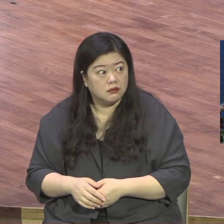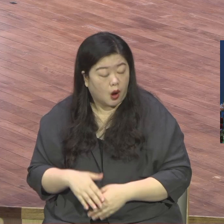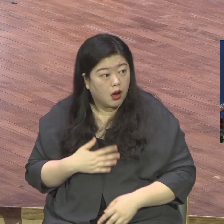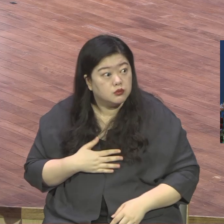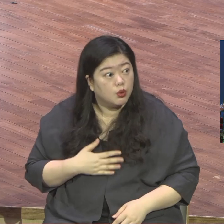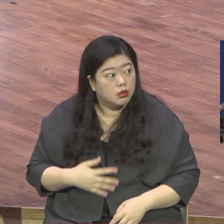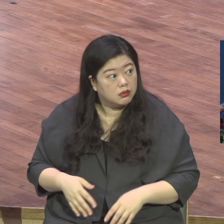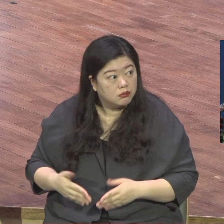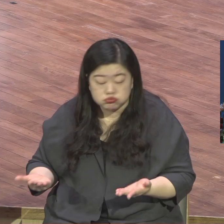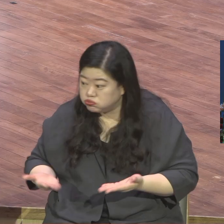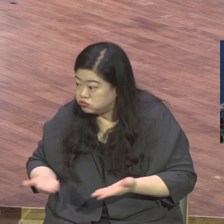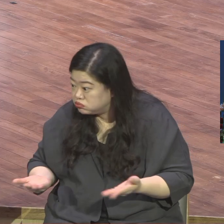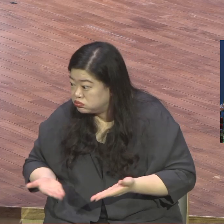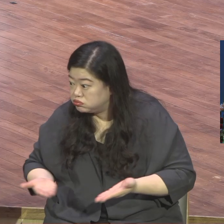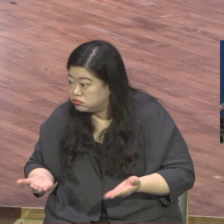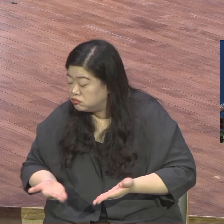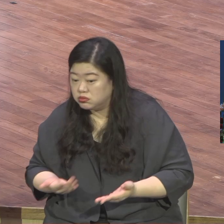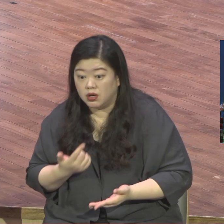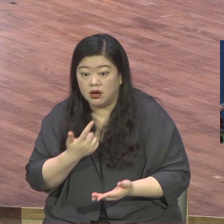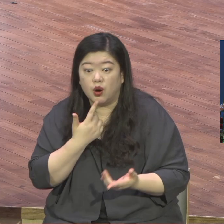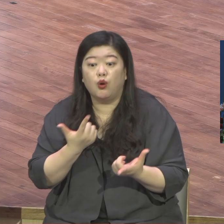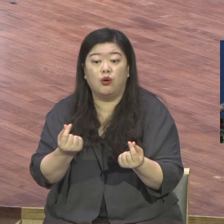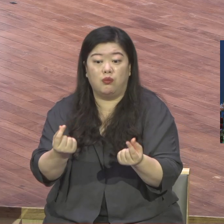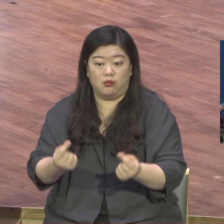우리 힘과 능력으로는 좀 어렵습니다.